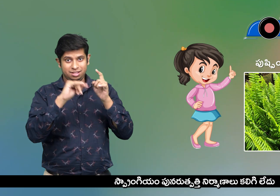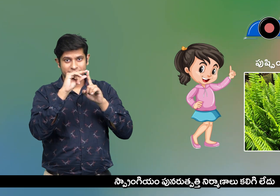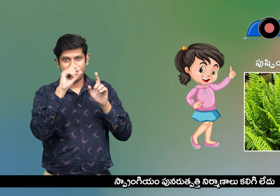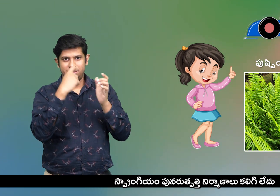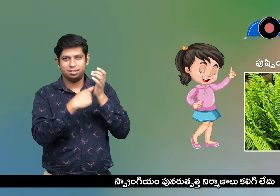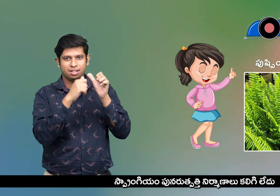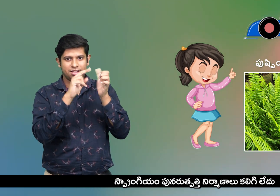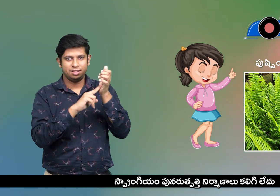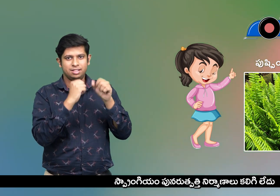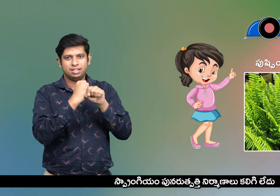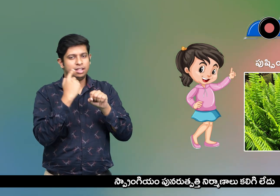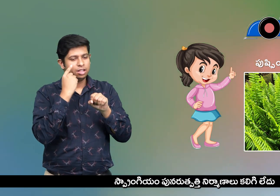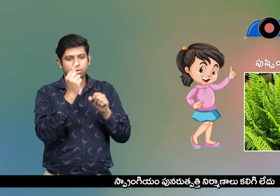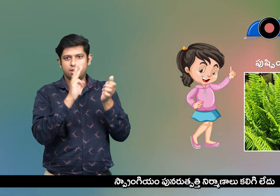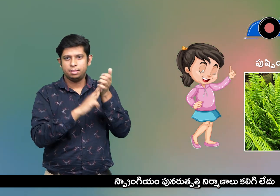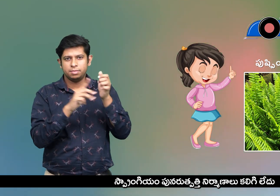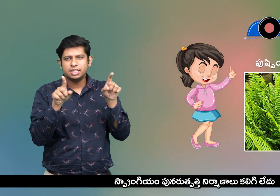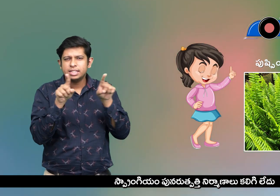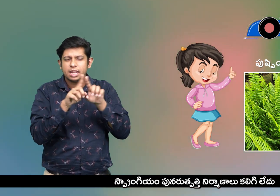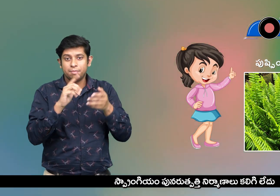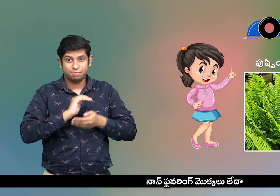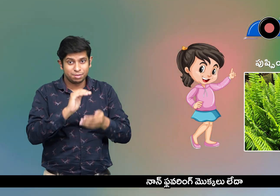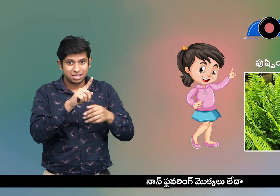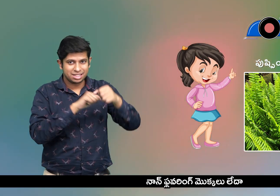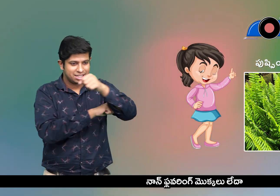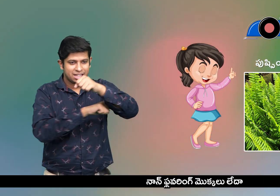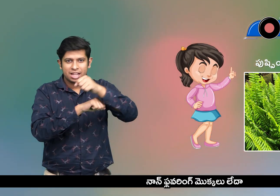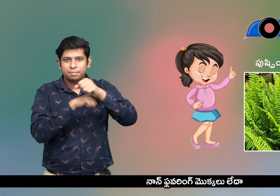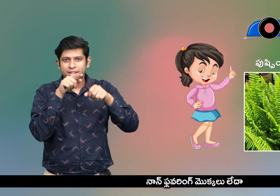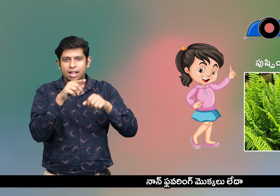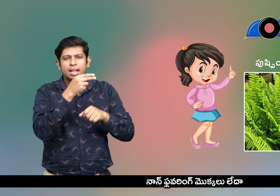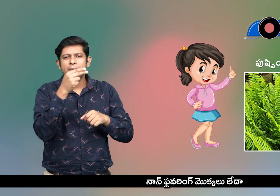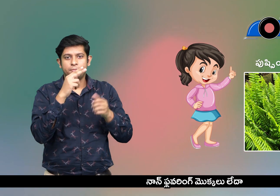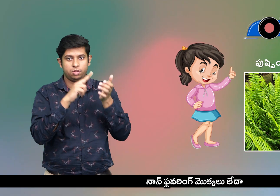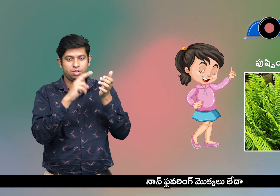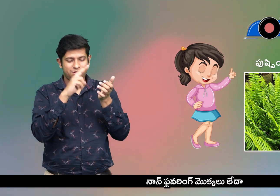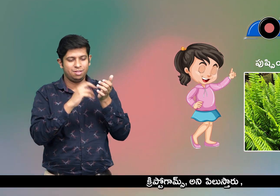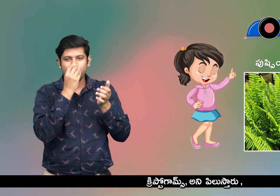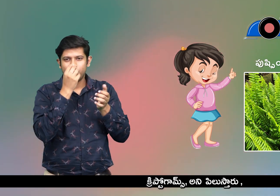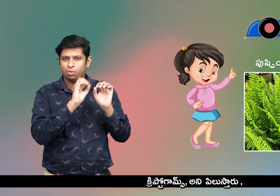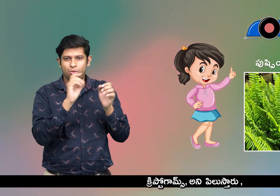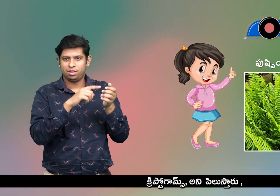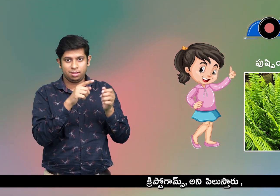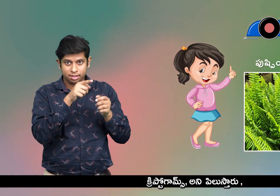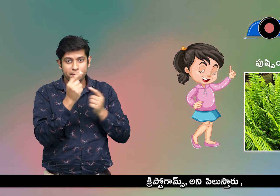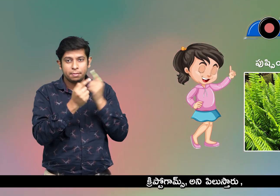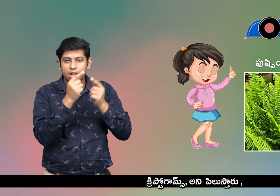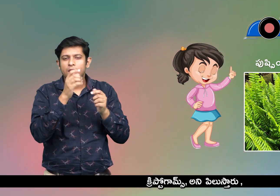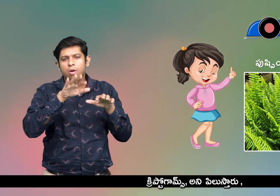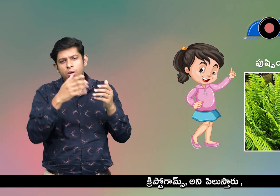స్ప్రాంజియం పునరుత్పత్తి నిర్మాణాలు కలిగి లేదు. నాన్ ఫ్లవరింగ్ మొక్కలు లేదా క్రిప్టోగ్రామ్స్ అని పిలుస్తారు.